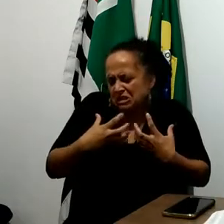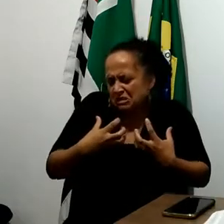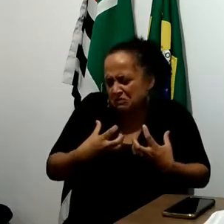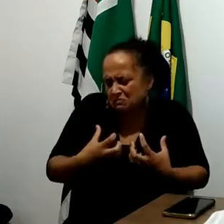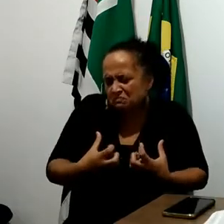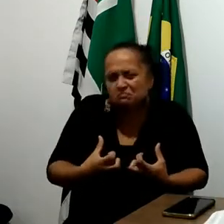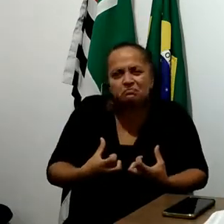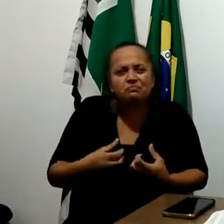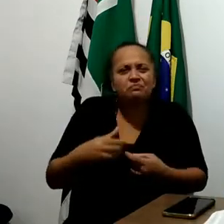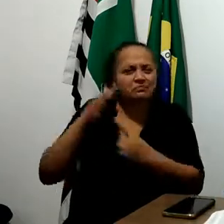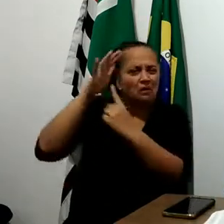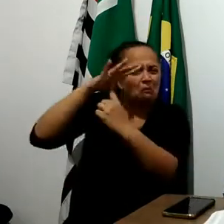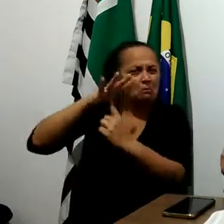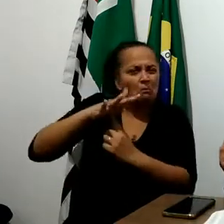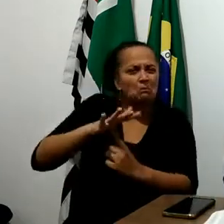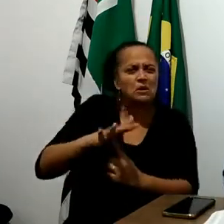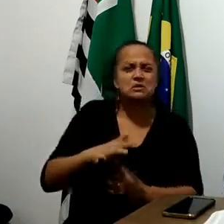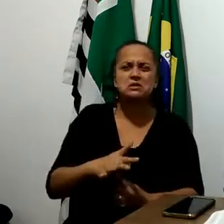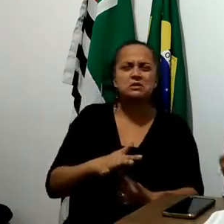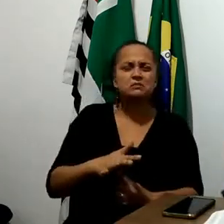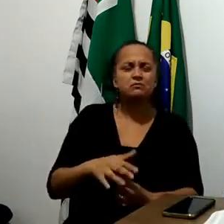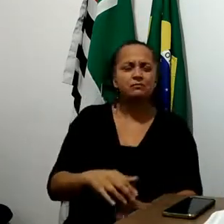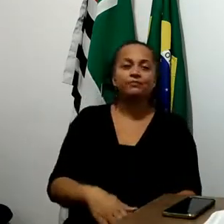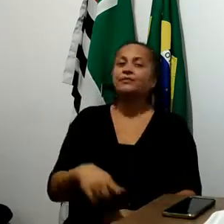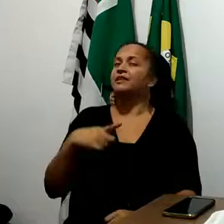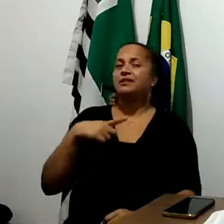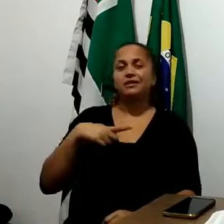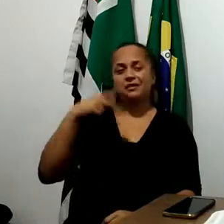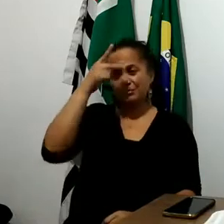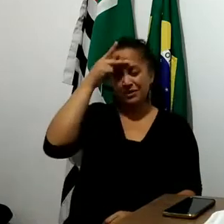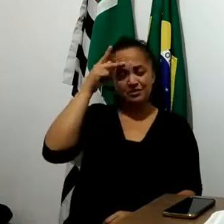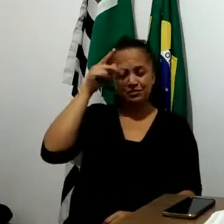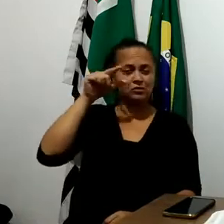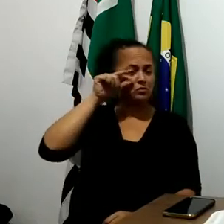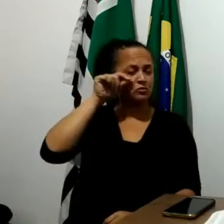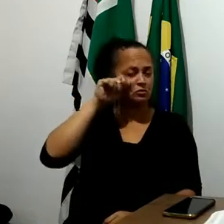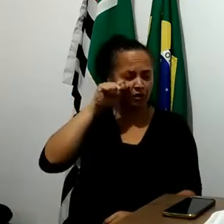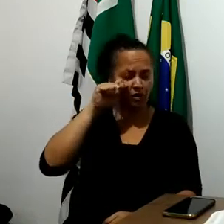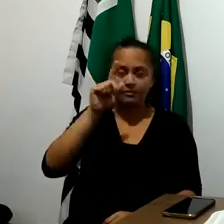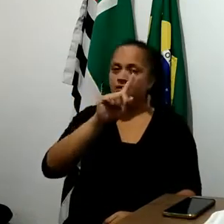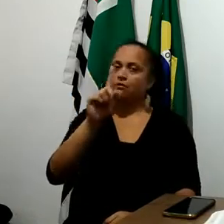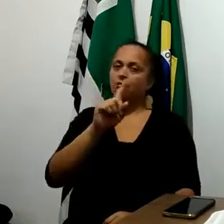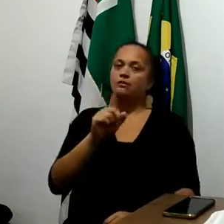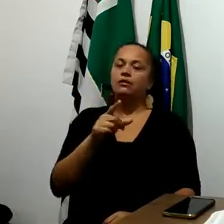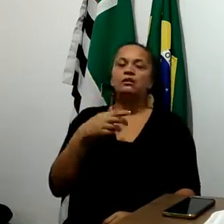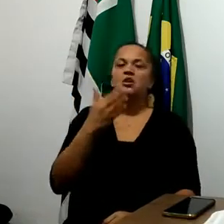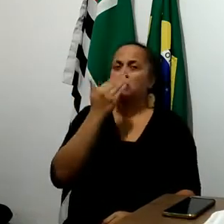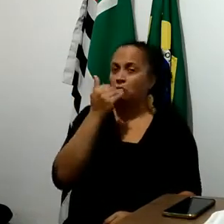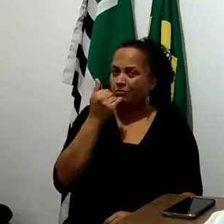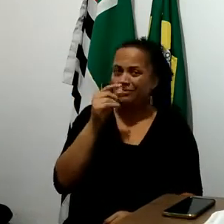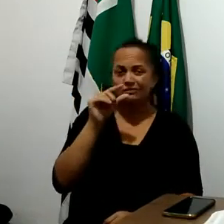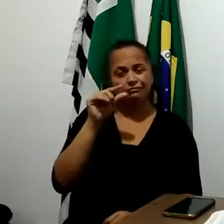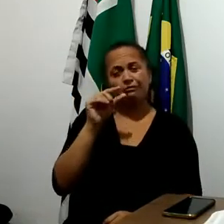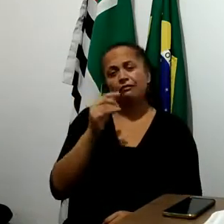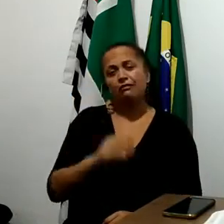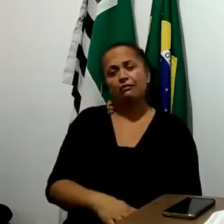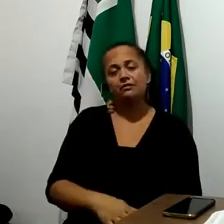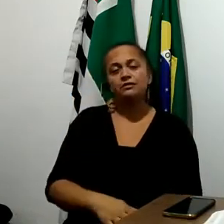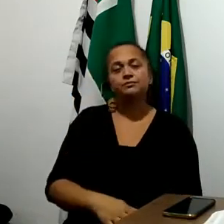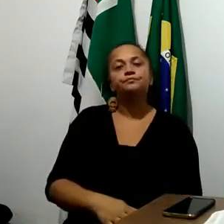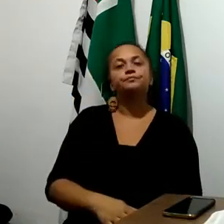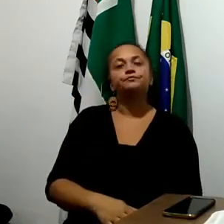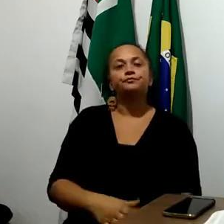trazer... tem pessoas que não conseguem dormir, tem pessoas que não conseguem se alimentar. Então